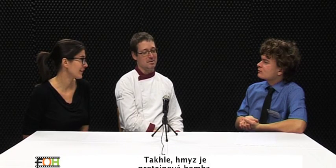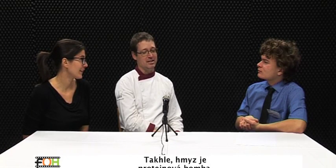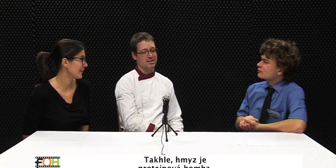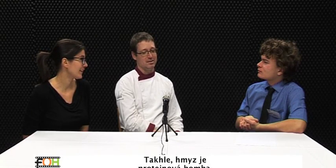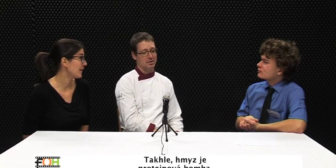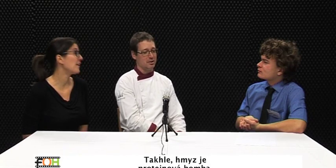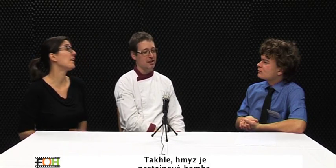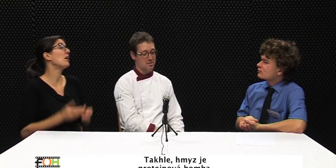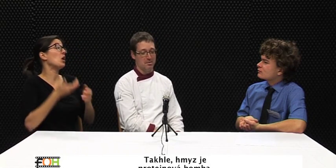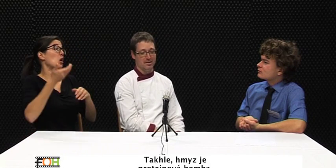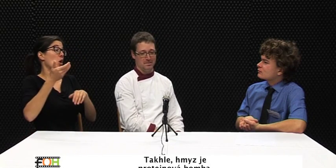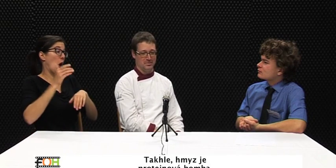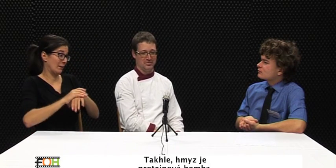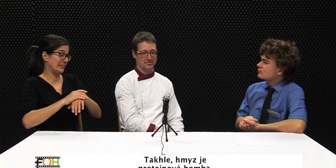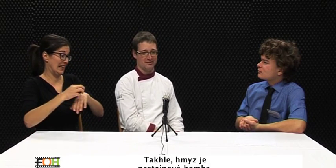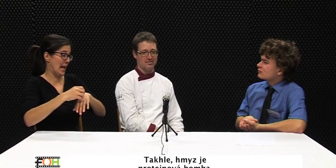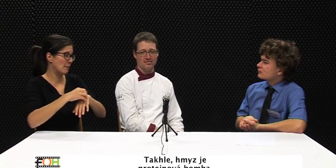Takhle, hmyz je proteinová bomba.